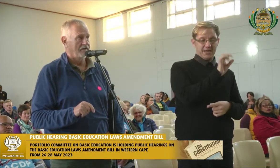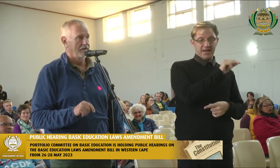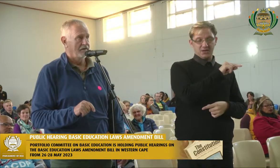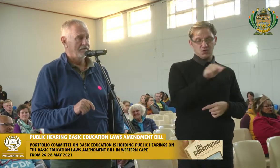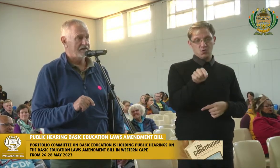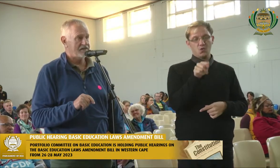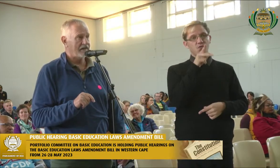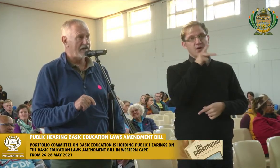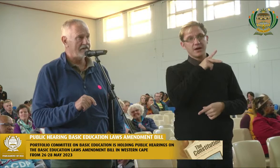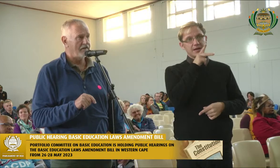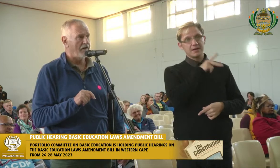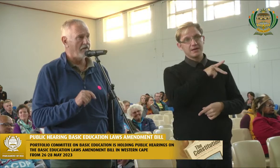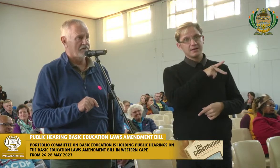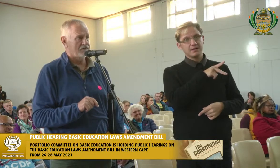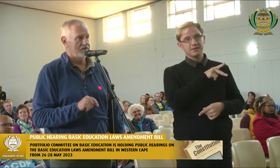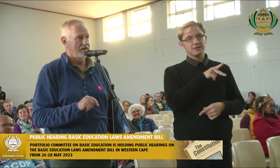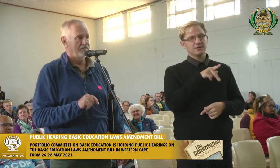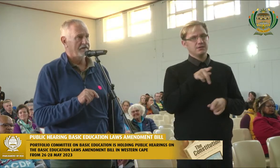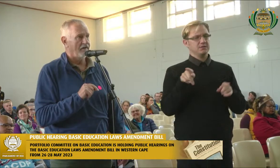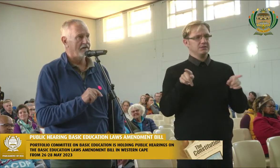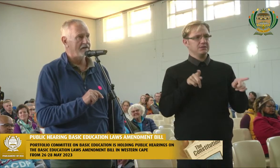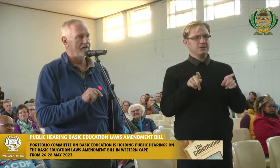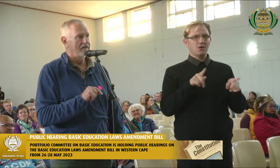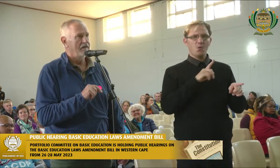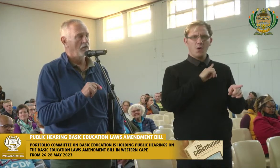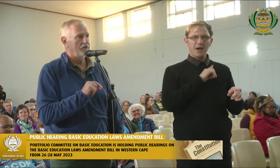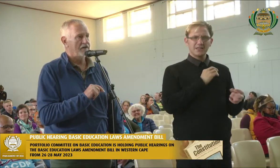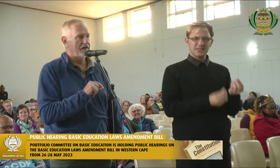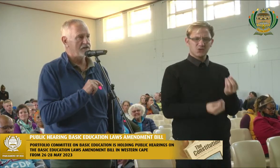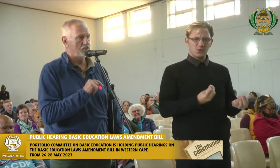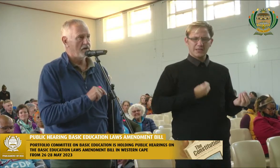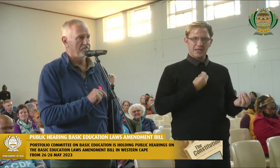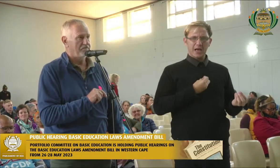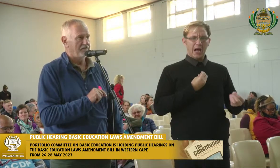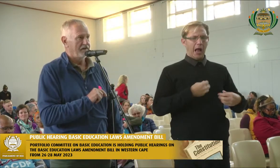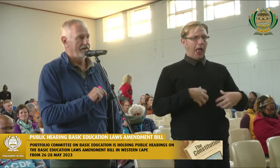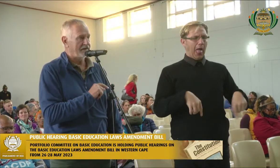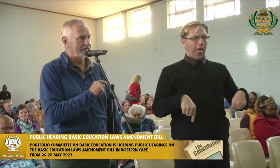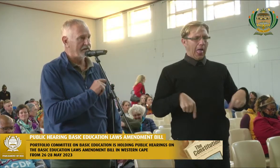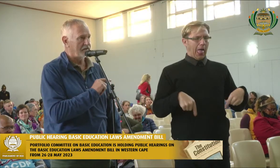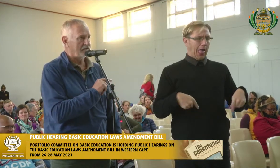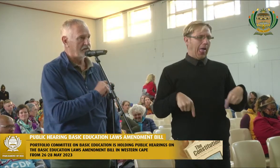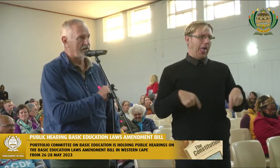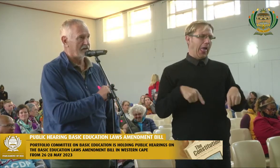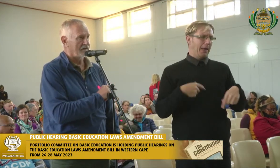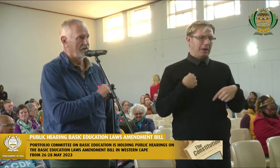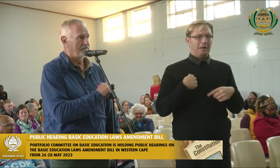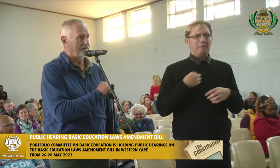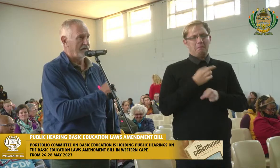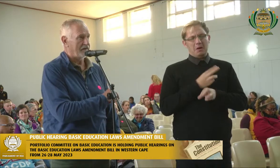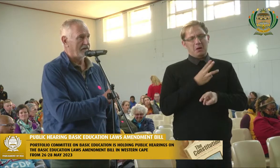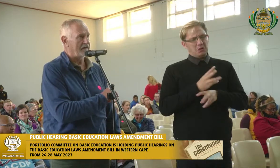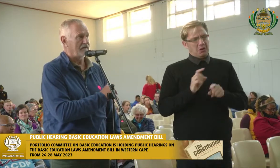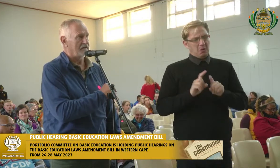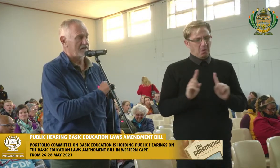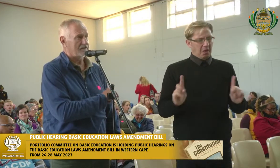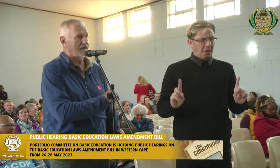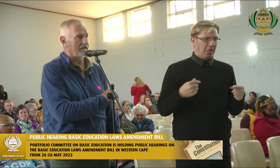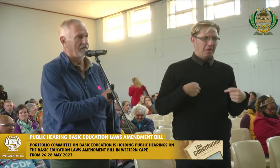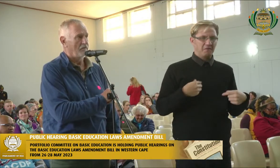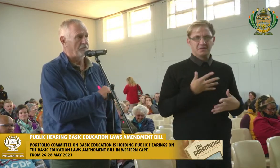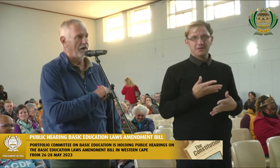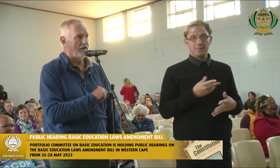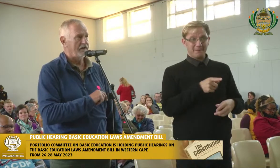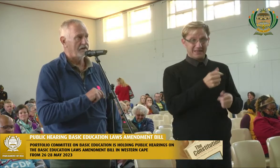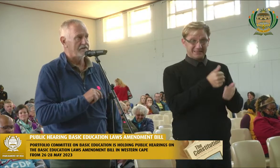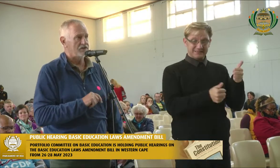vrydag. Die skeidingangs wat daardie onderwyshoof, hierdie direkteur van hierdie